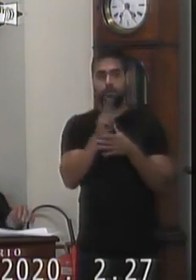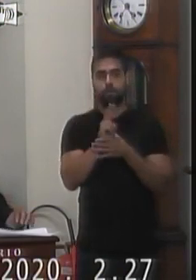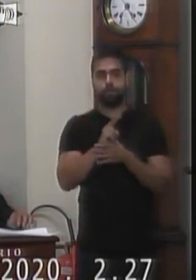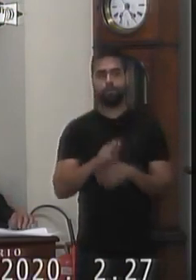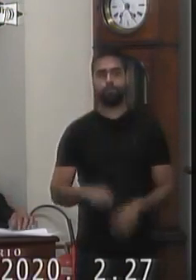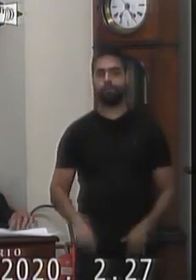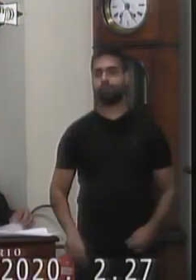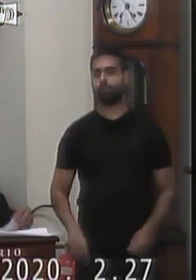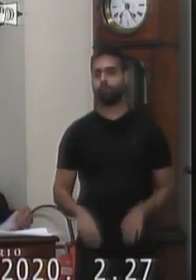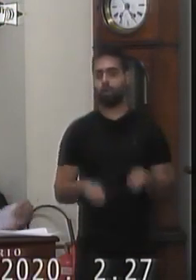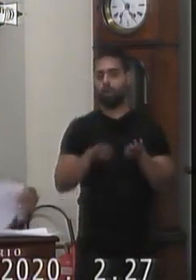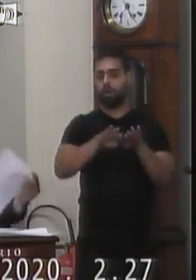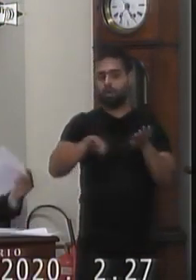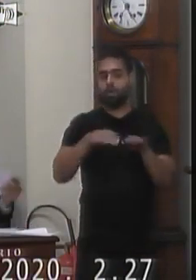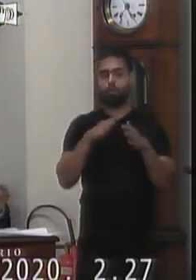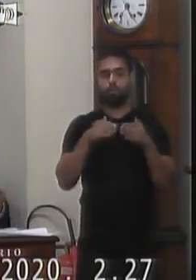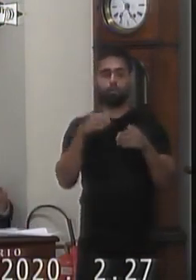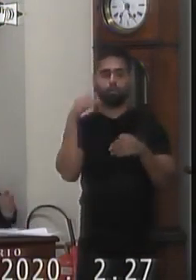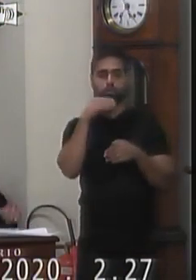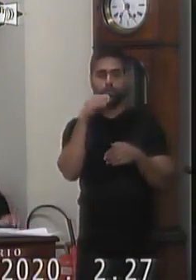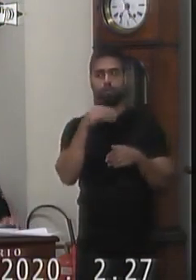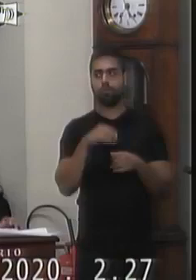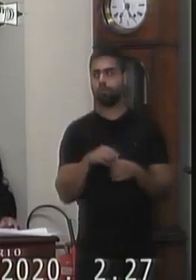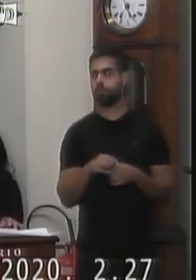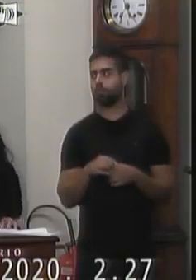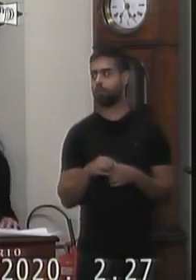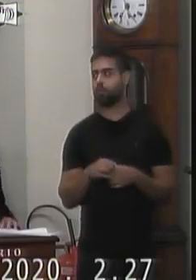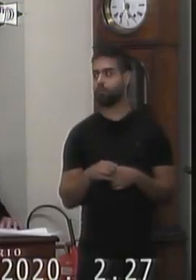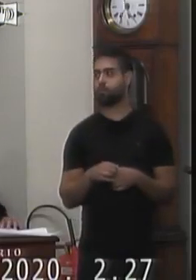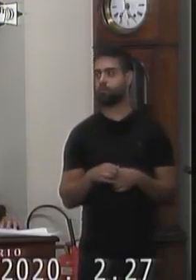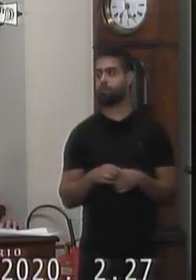Valença. Retirado o pedido de urgência e que seja